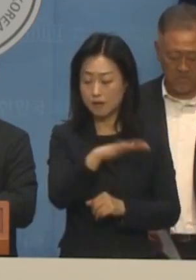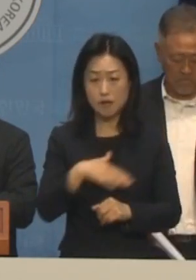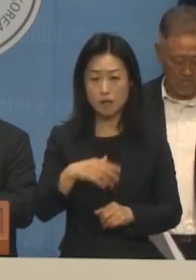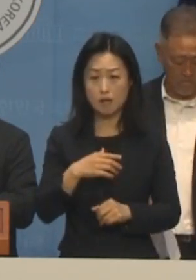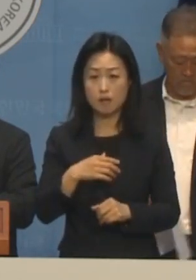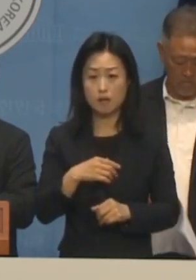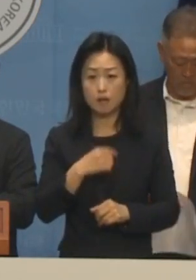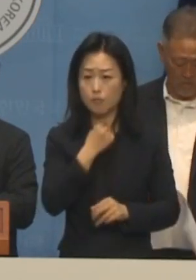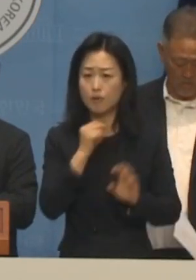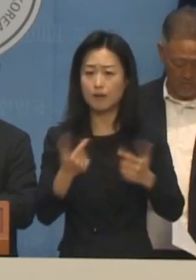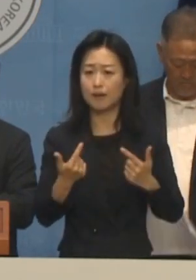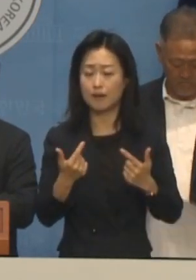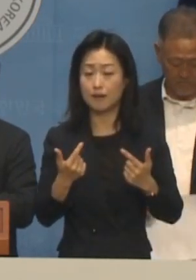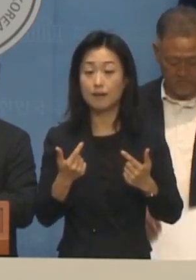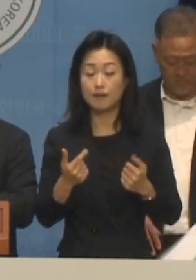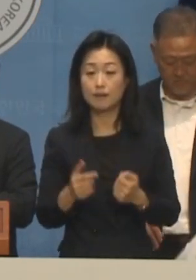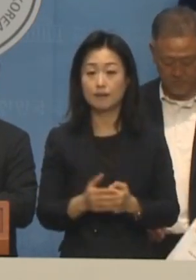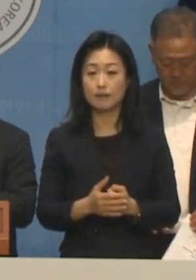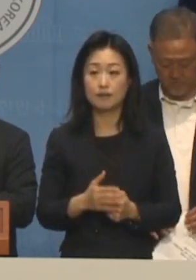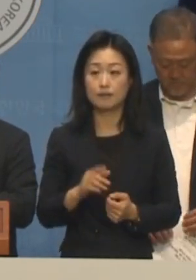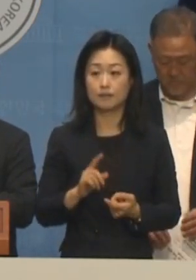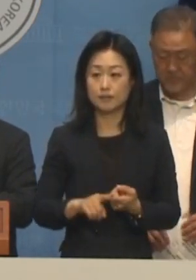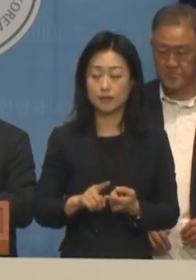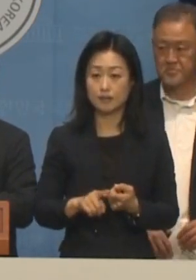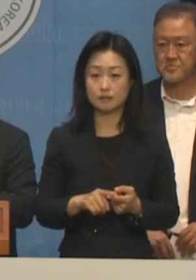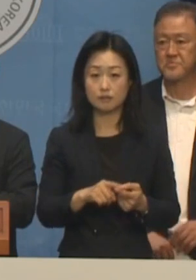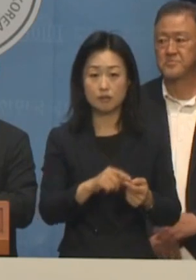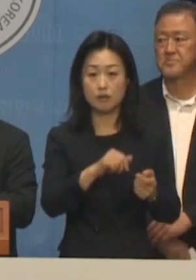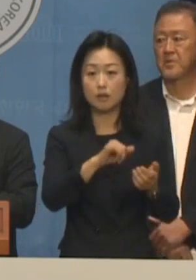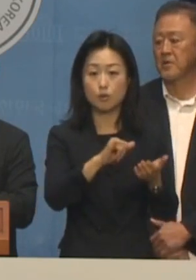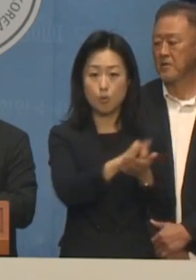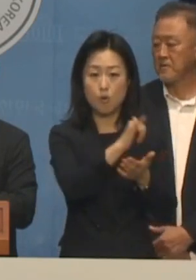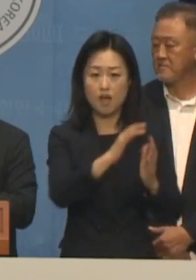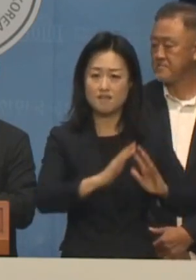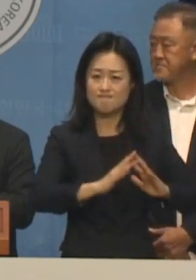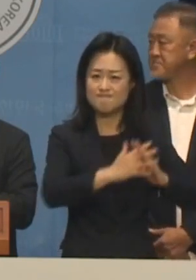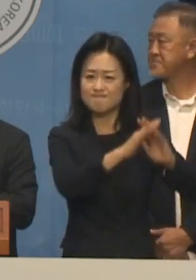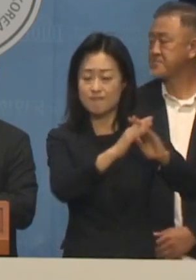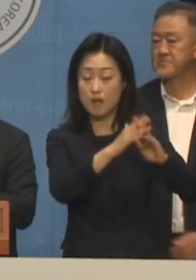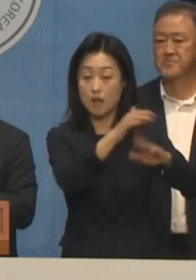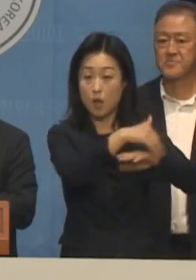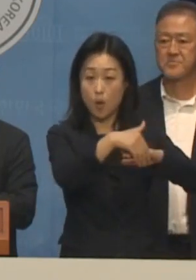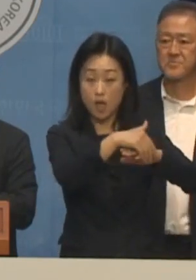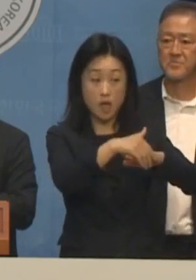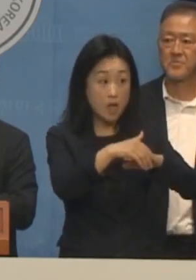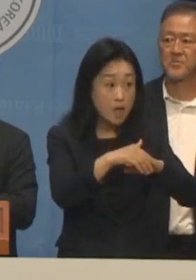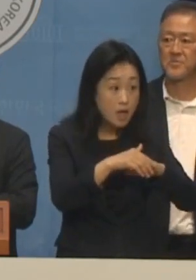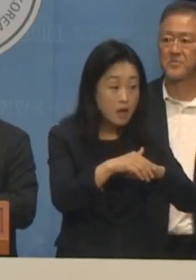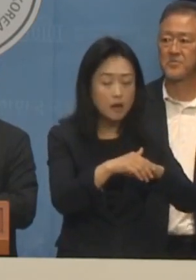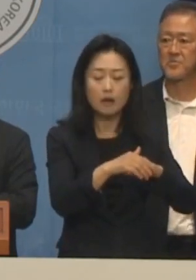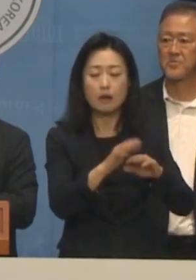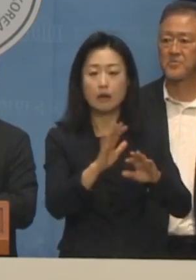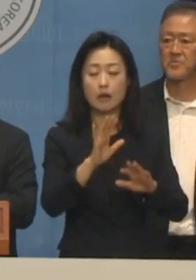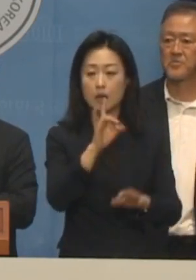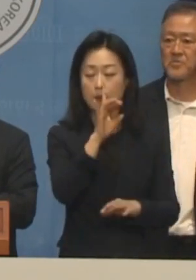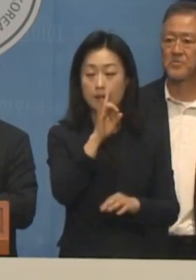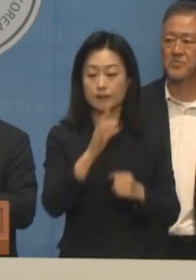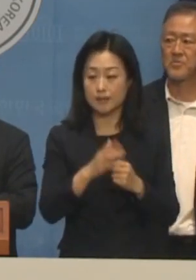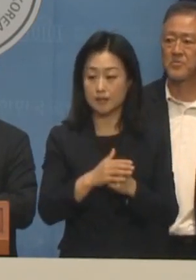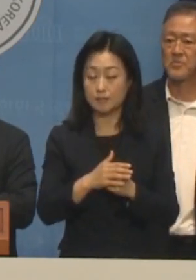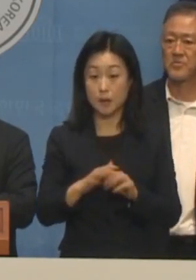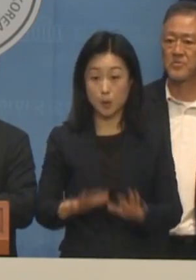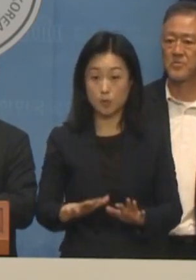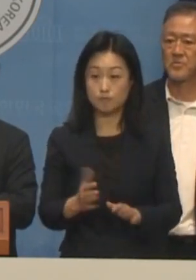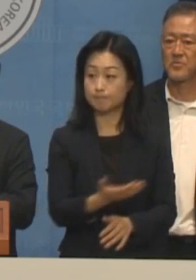절차도 무시한 채 이제 공항 건설 계획들을 지금 강행을 하고 있습니다. 그래서 오늘 이 자리에서 제주